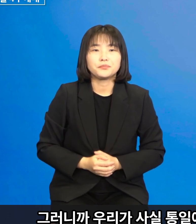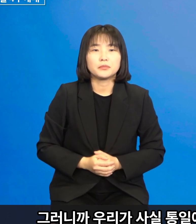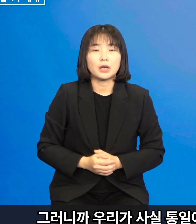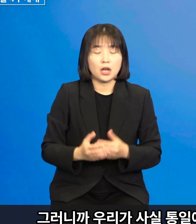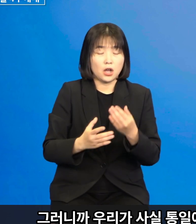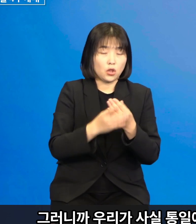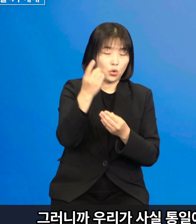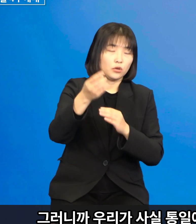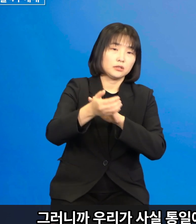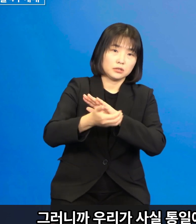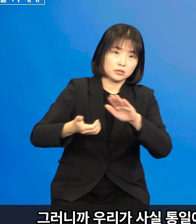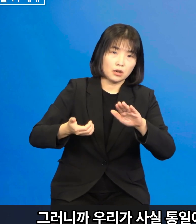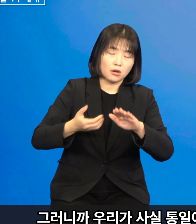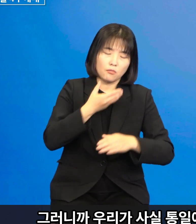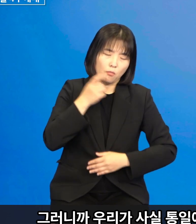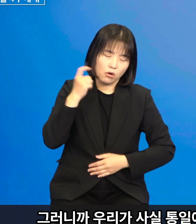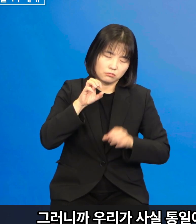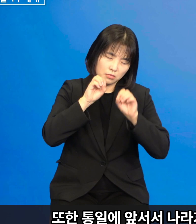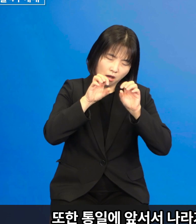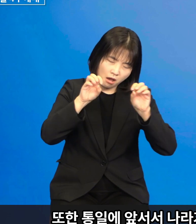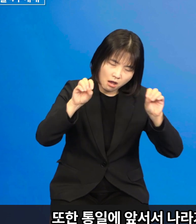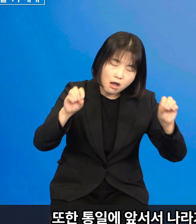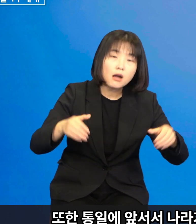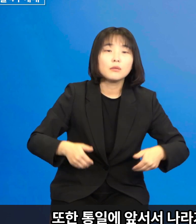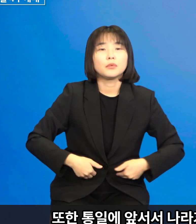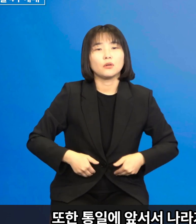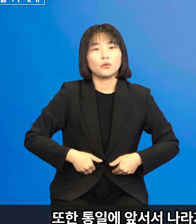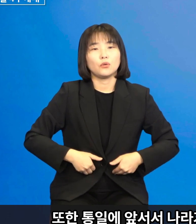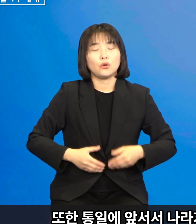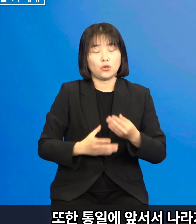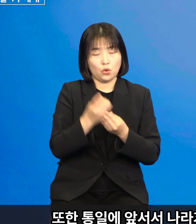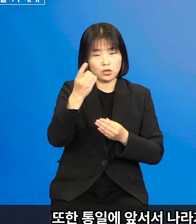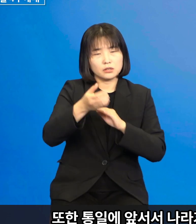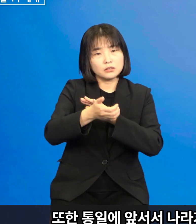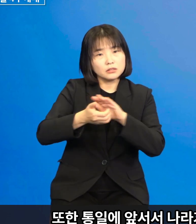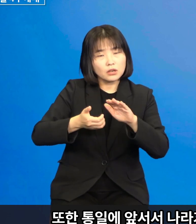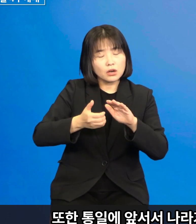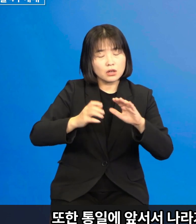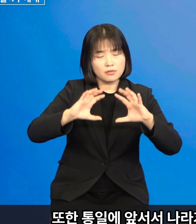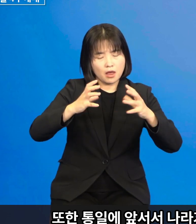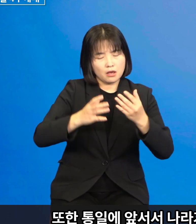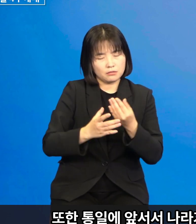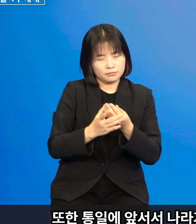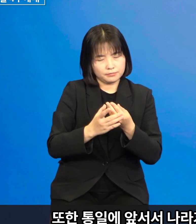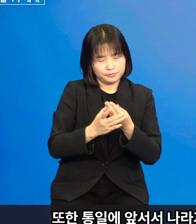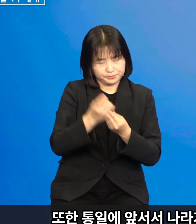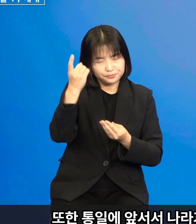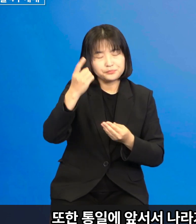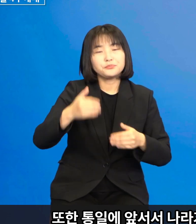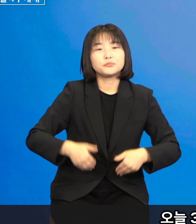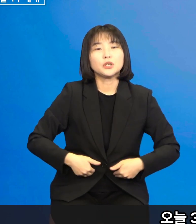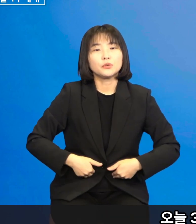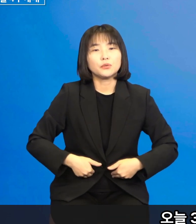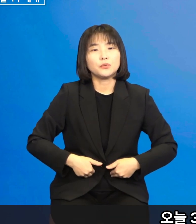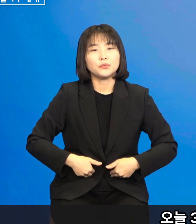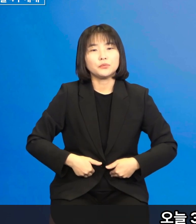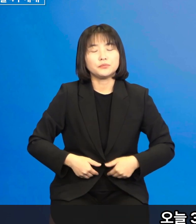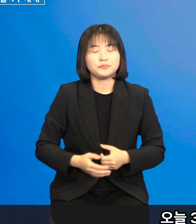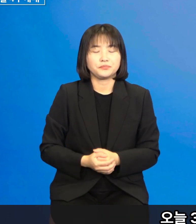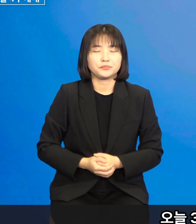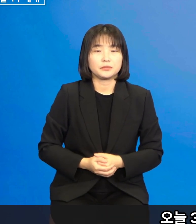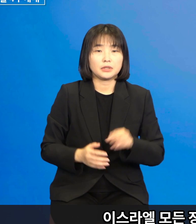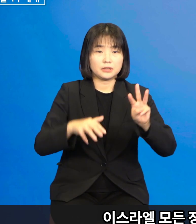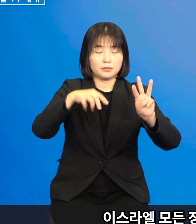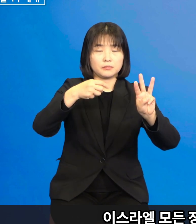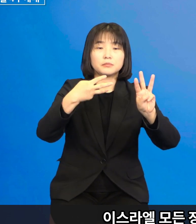통일에 앞서서 복음을 먼저 전해야 되고 또한 통일에 앞서서 나라가 하나가 되어야 된다는 것이죠. 오늘 3절에